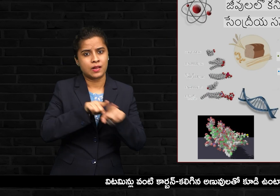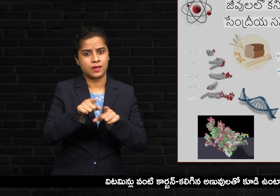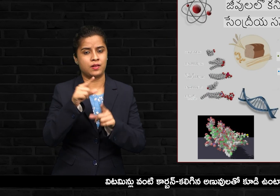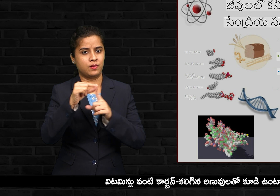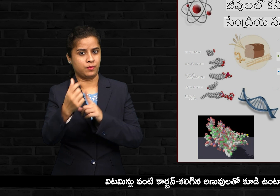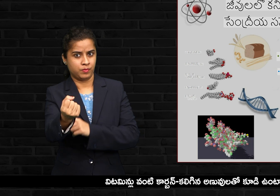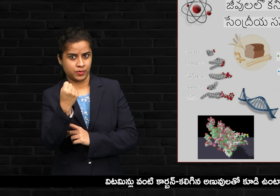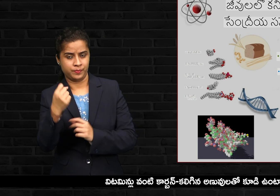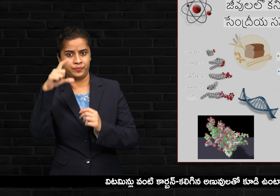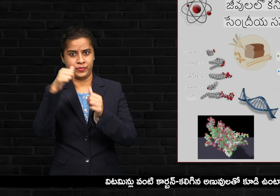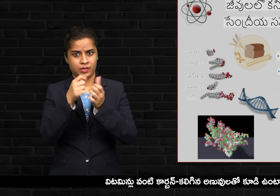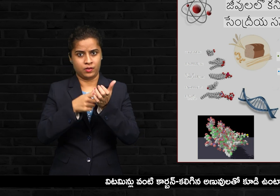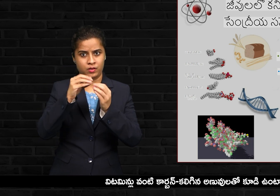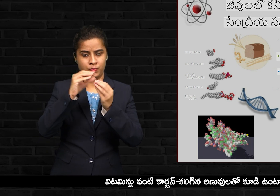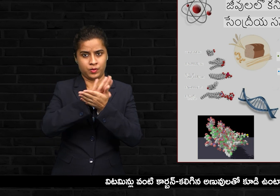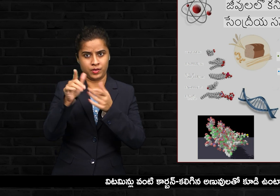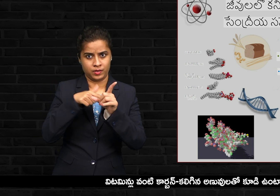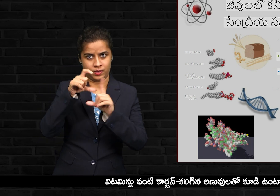వంటి కార్బన్ కలిగిన అణువులతో కూటాయి.